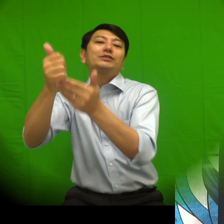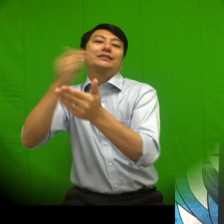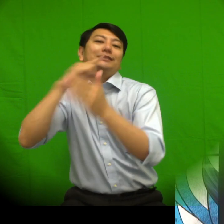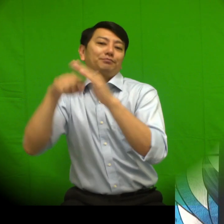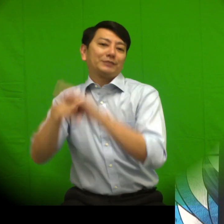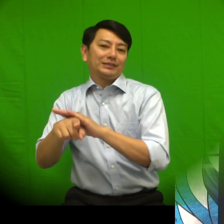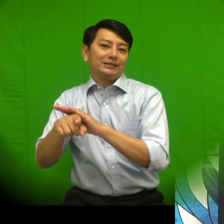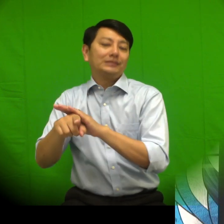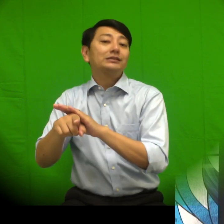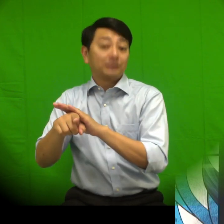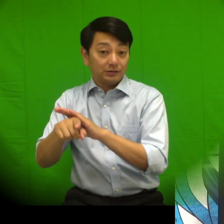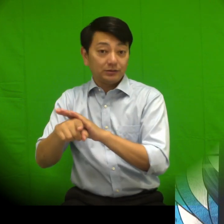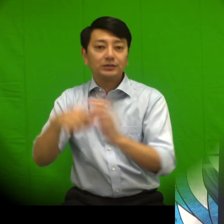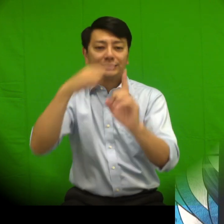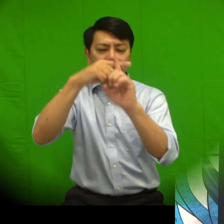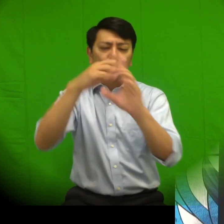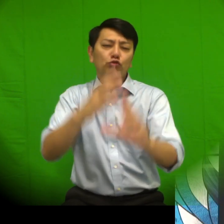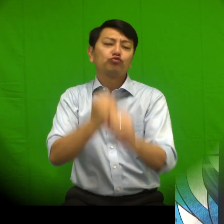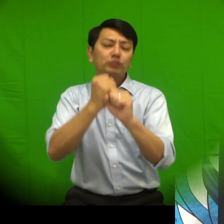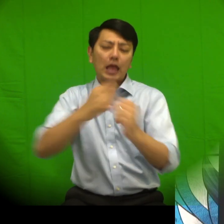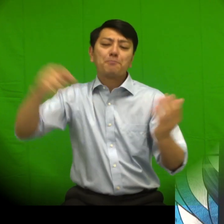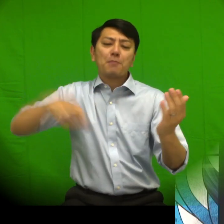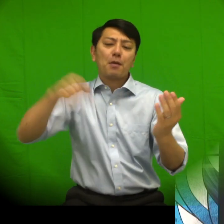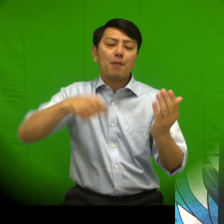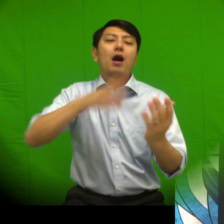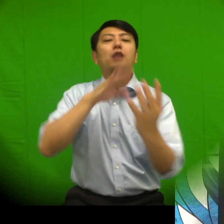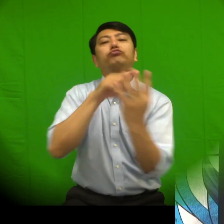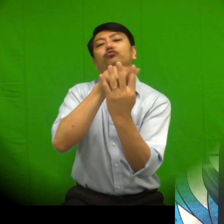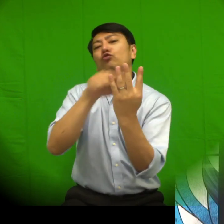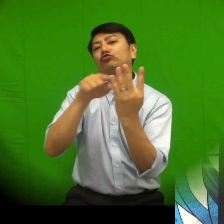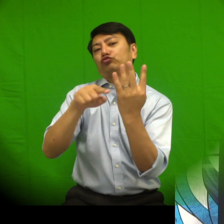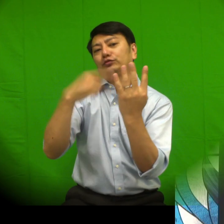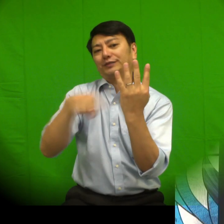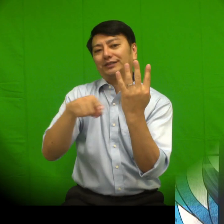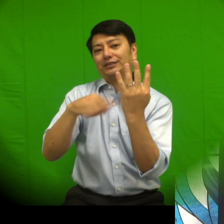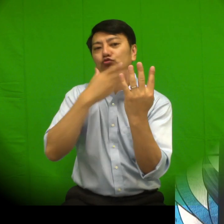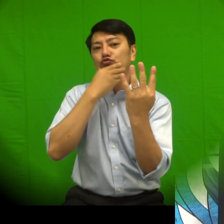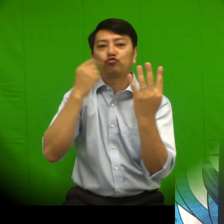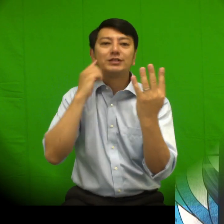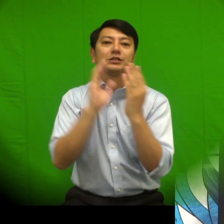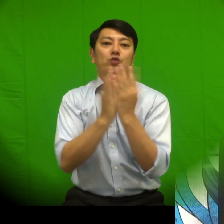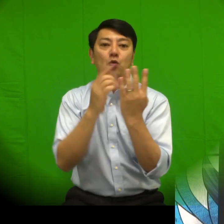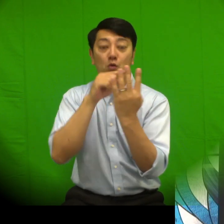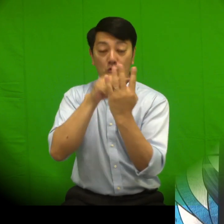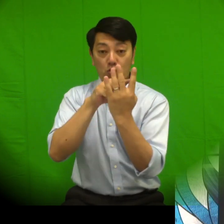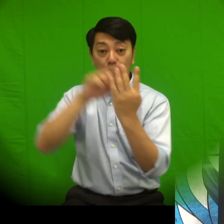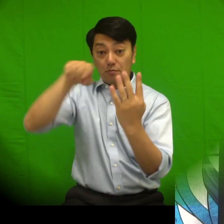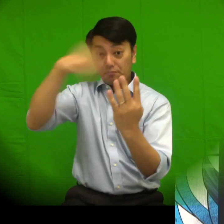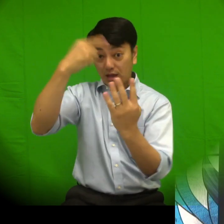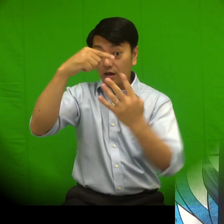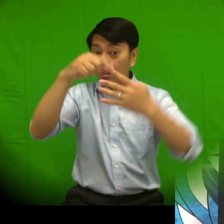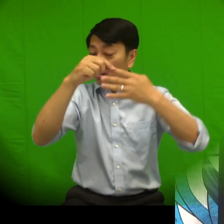ついて証言しているのが4つの福音書ですで最初に出てくるのはマタイの福音書